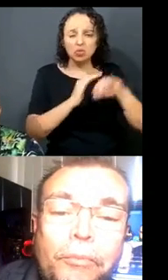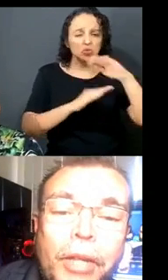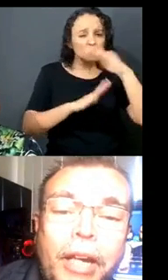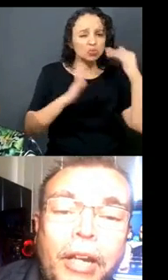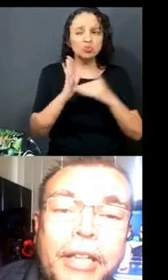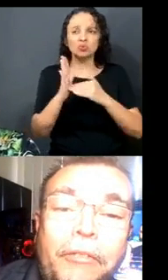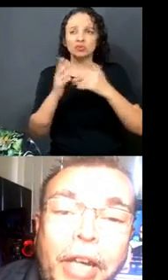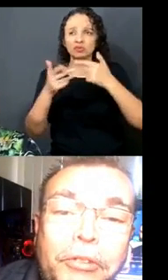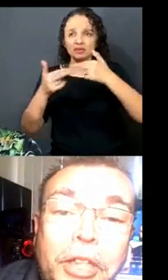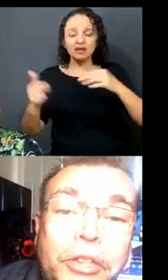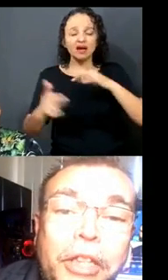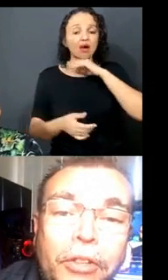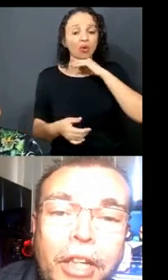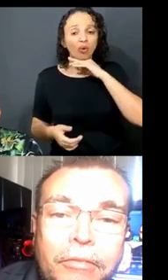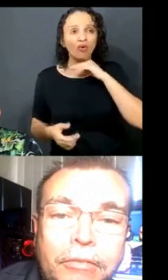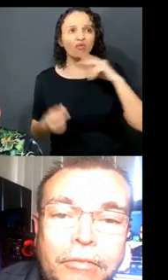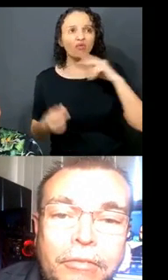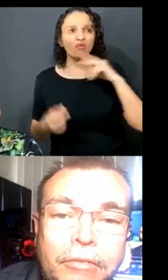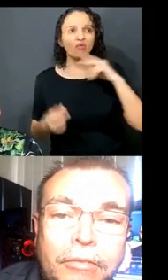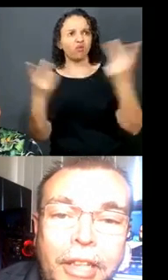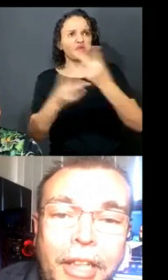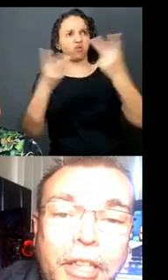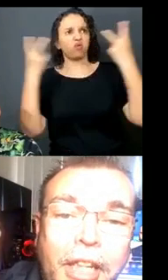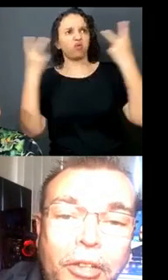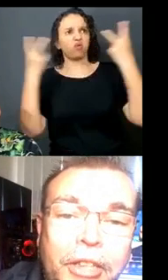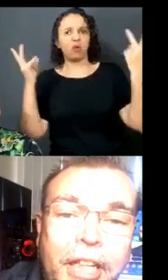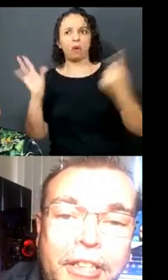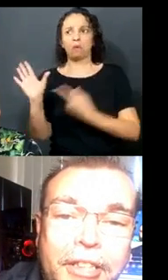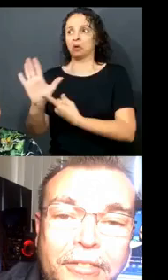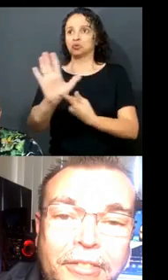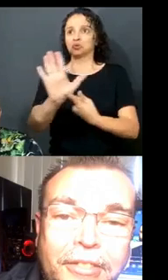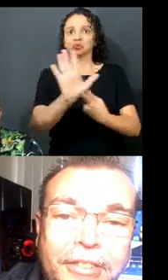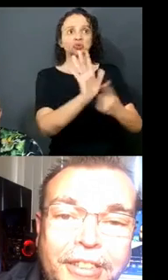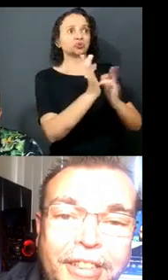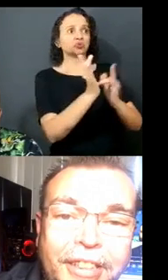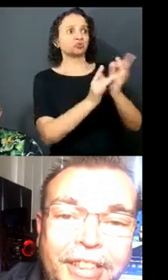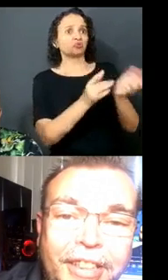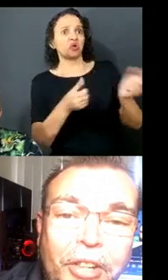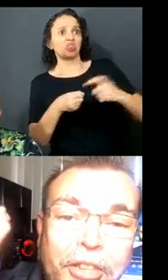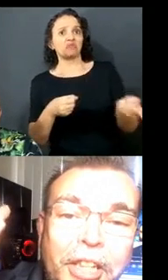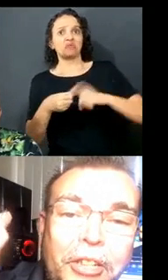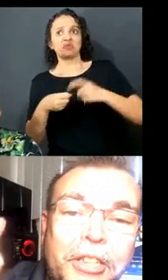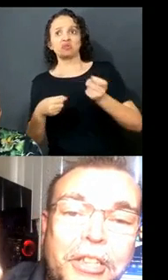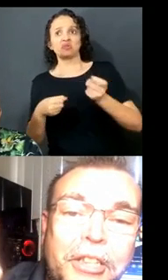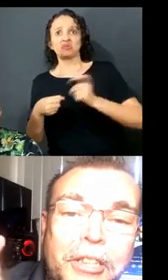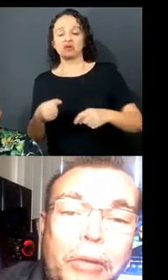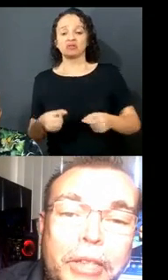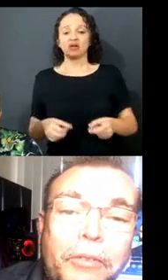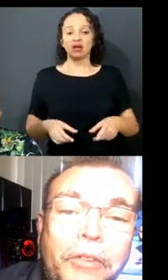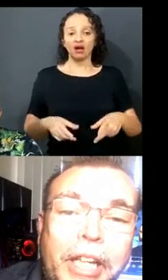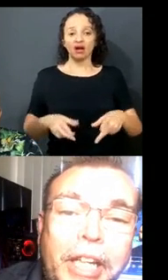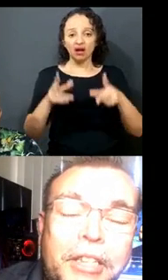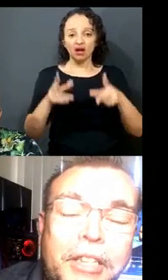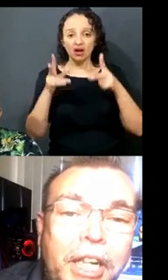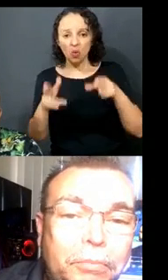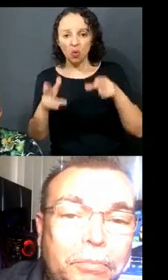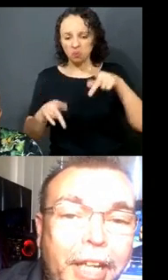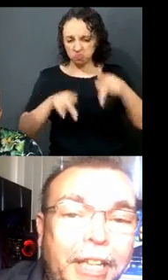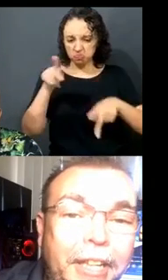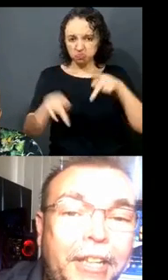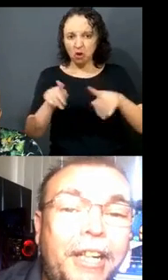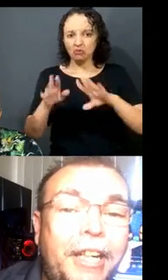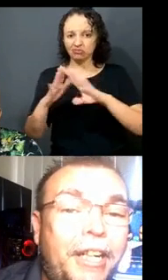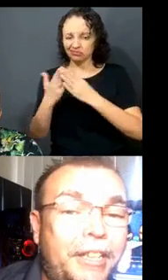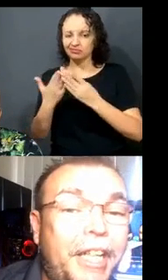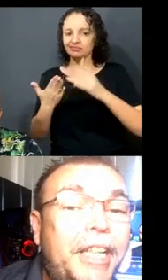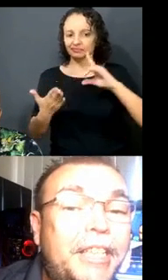mundo, tudo que está acontecendo no mundo, tá vendo? Jesus está voltando. Igual os Tessalonicenses. Igual os Tessalonicenses, que